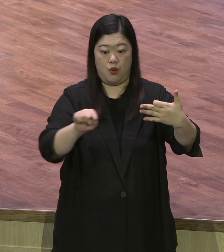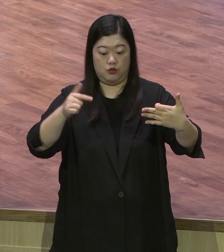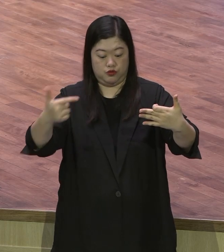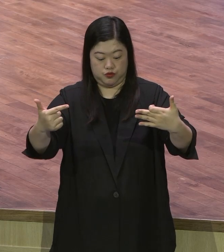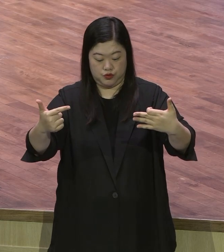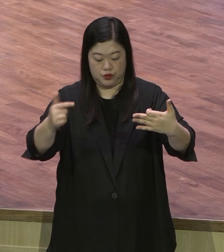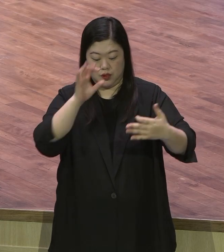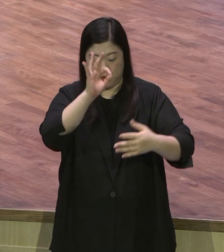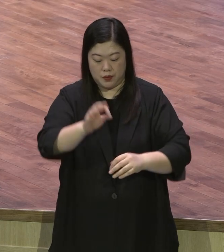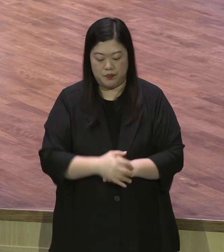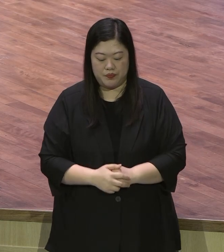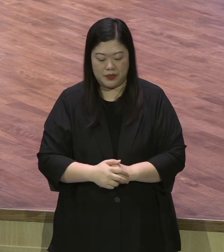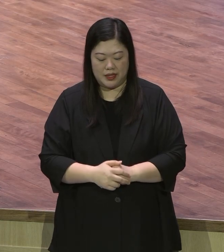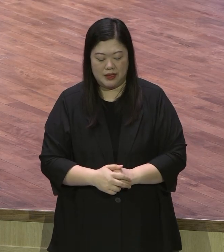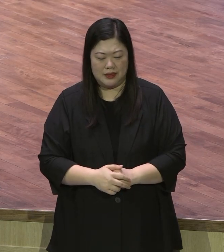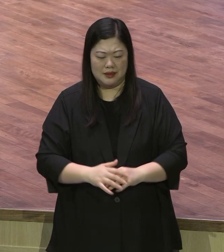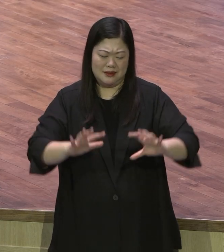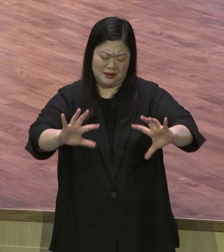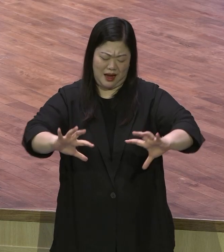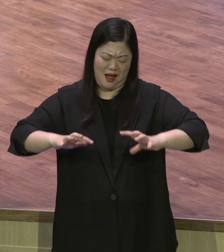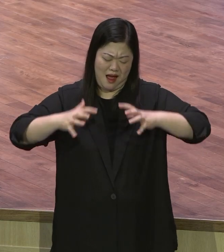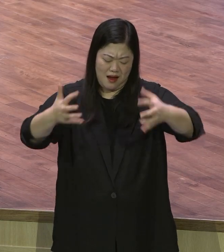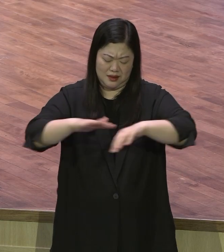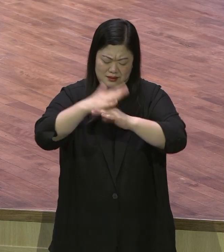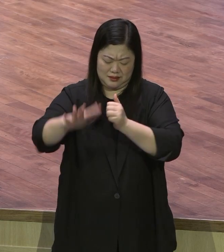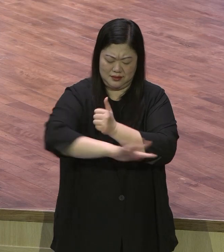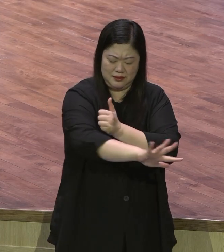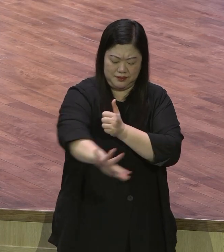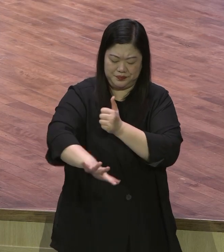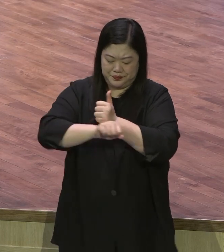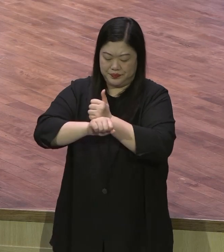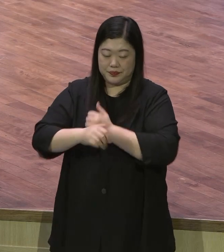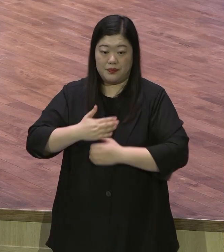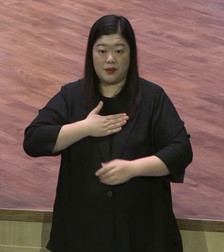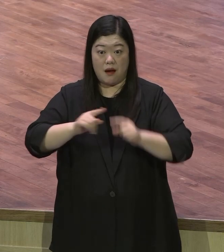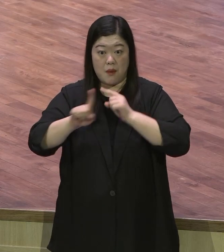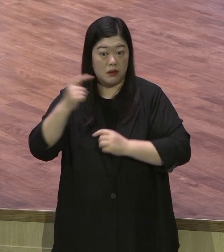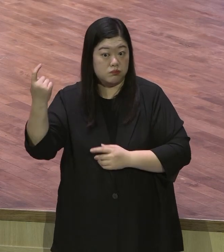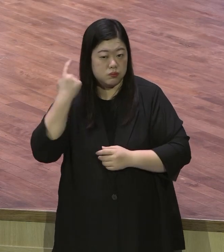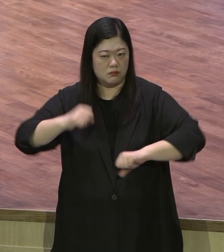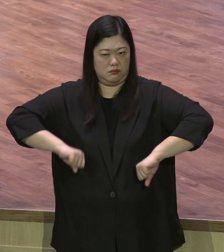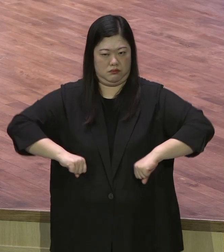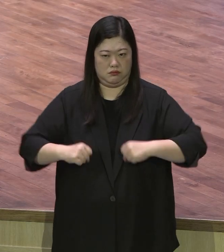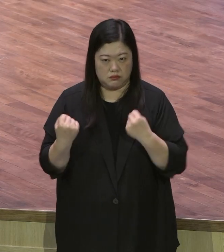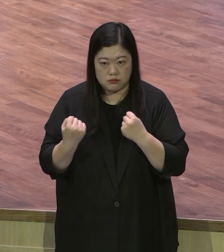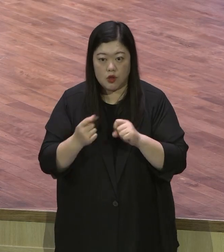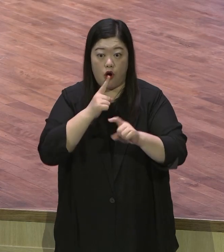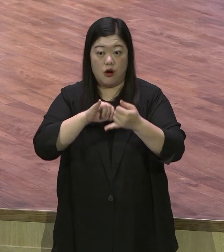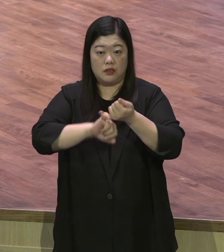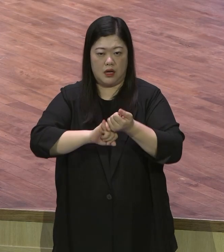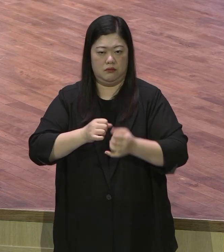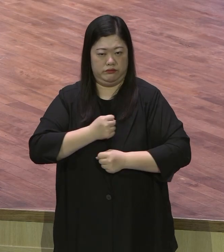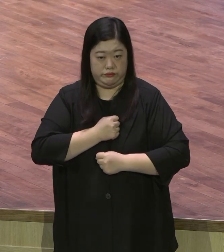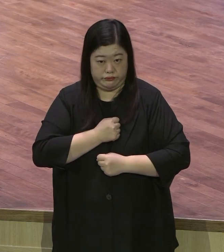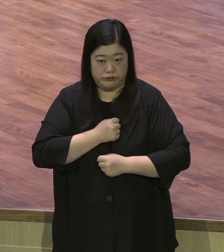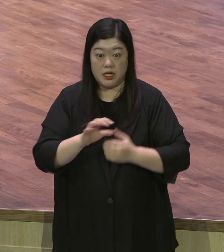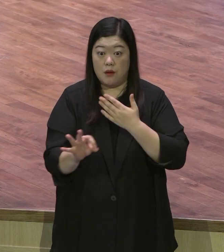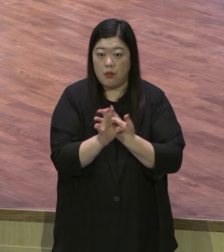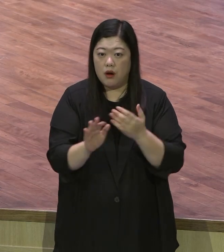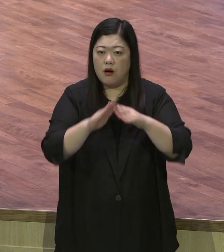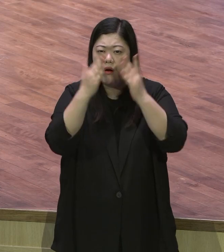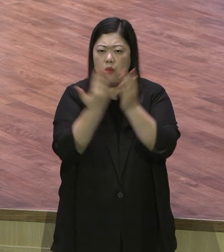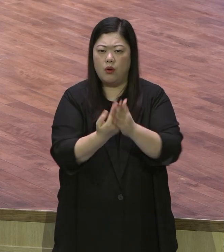세계가 다 내게 속하였나니 너희가 내 말을 잘 듣고 내 언약을 지키면 너희는